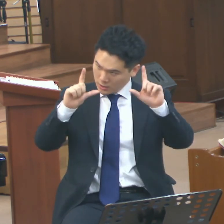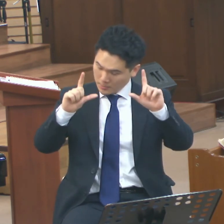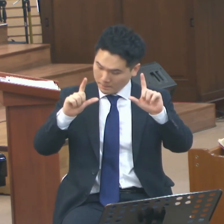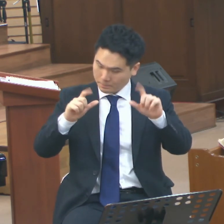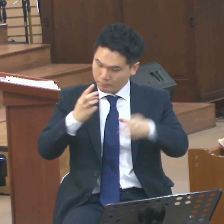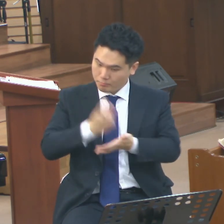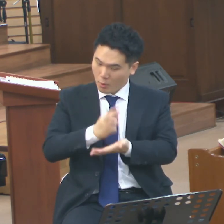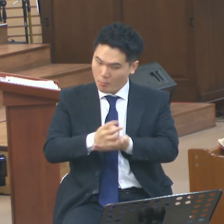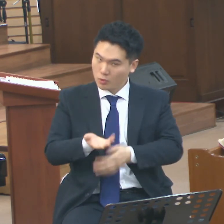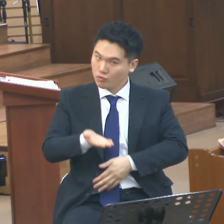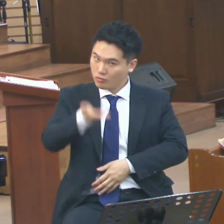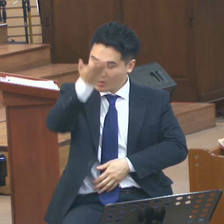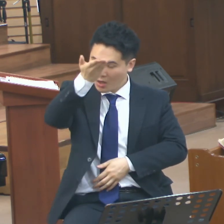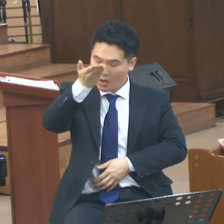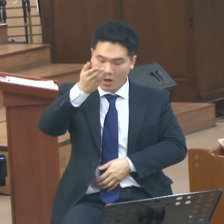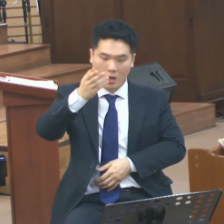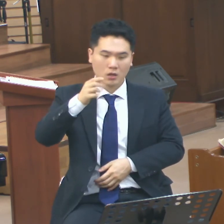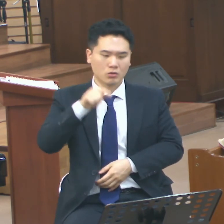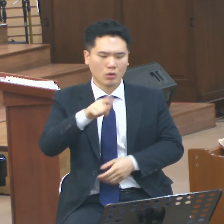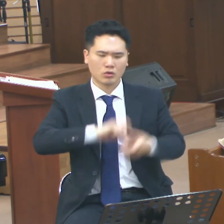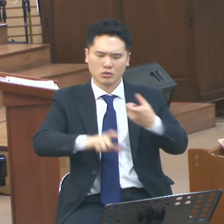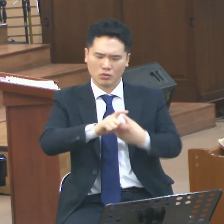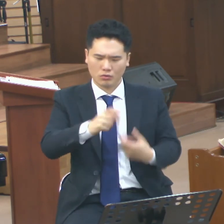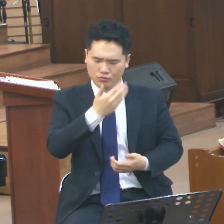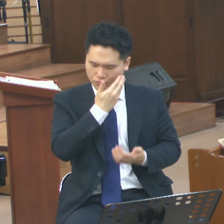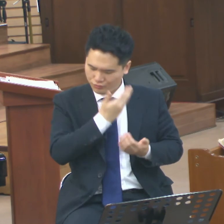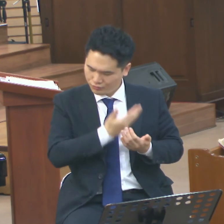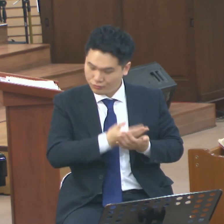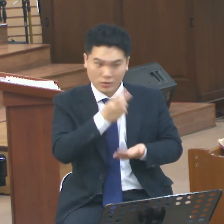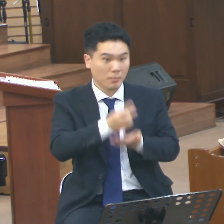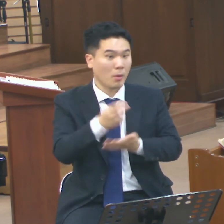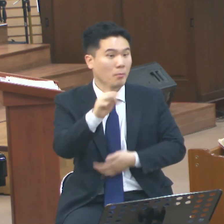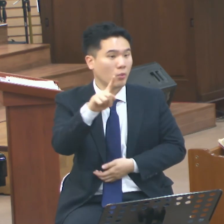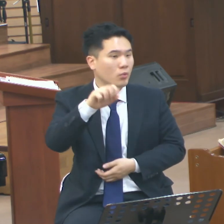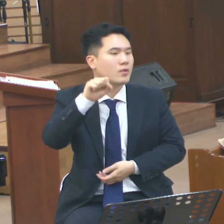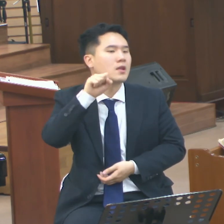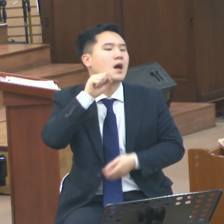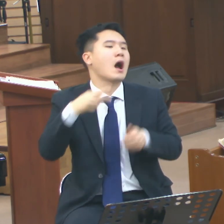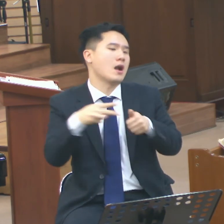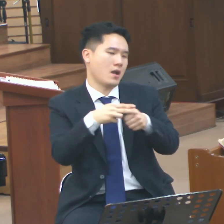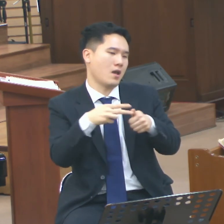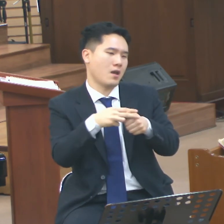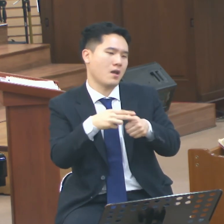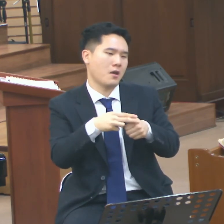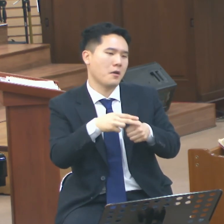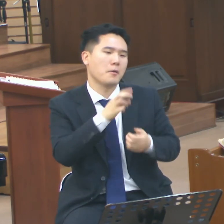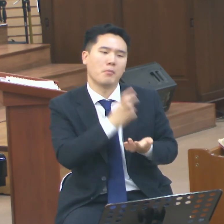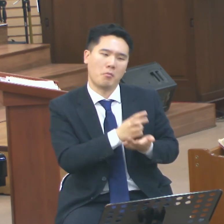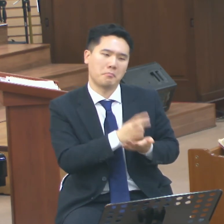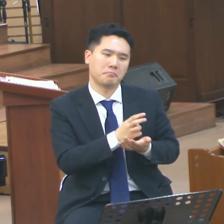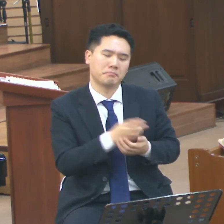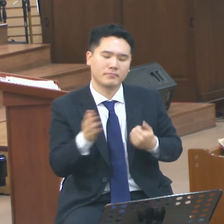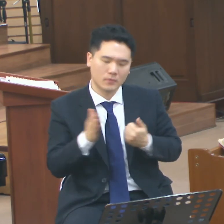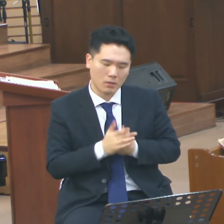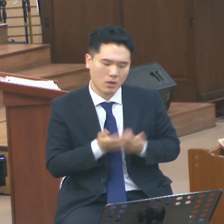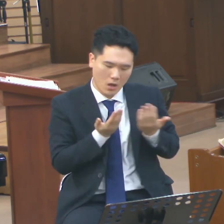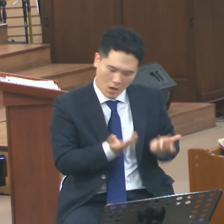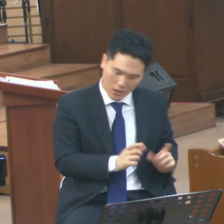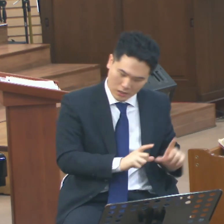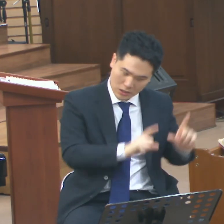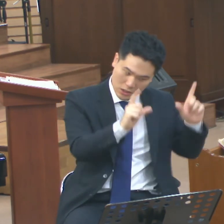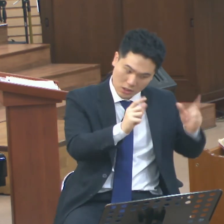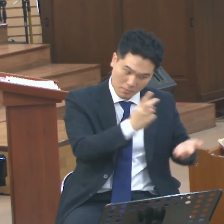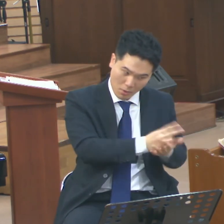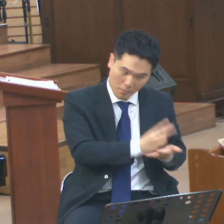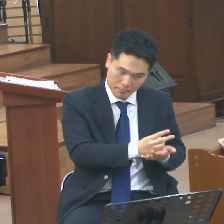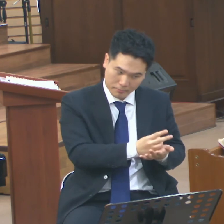법 위에 할례법이 있기 때문에 할례법이 더 중요하다고 여겼기 때문에 안식일 법을 약간 미루고 할례를 그